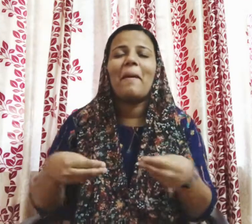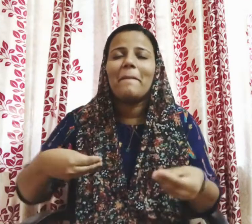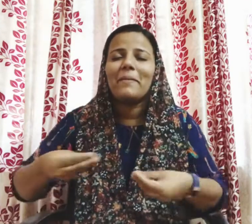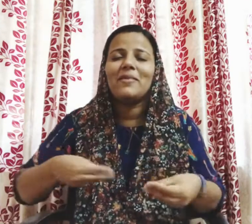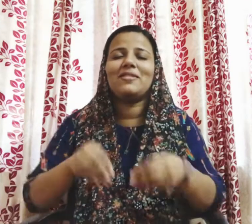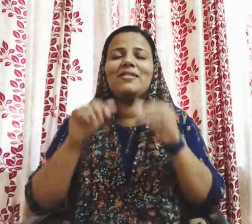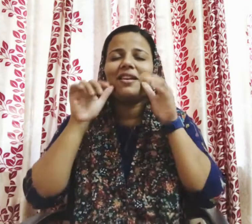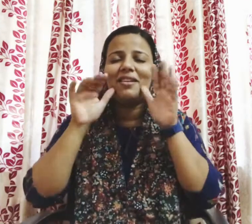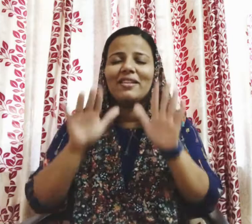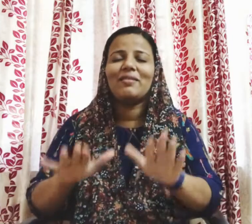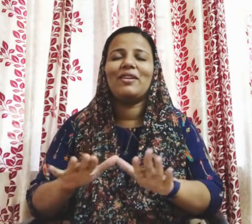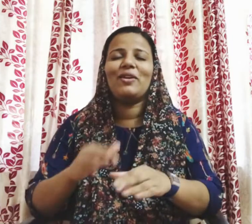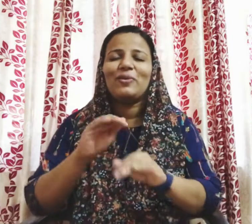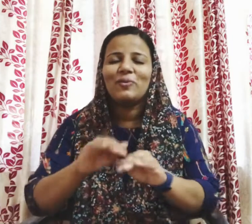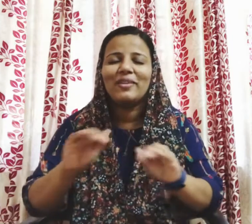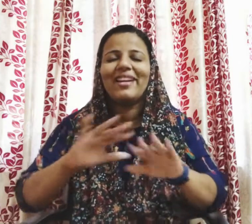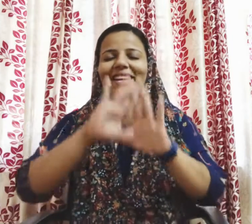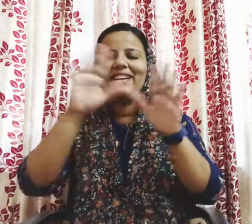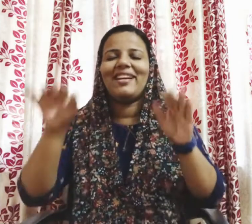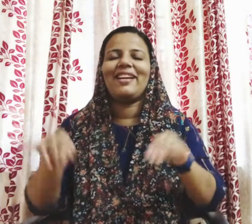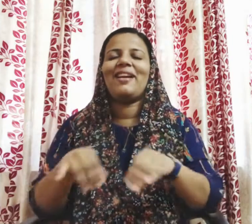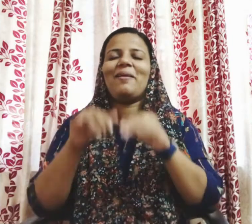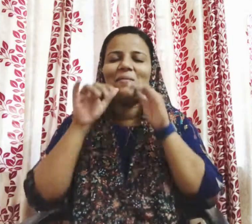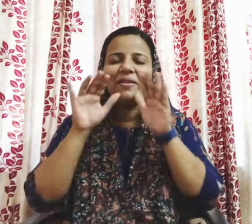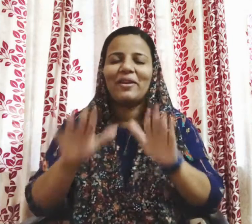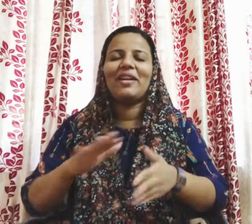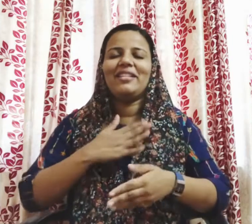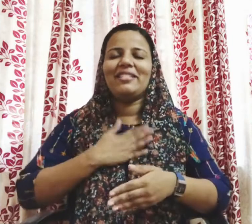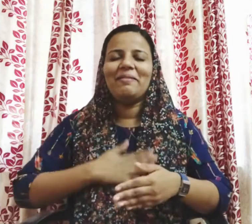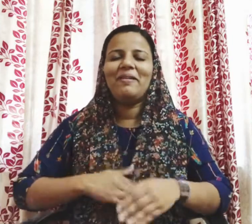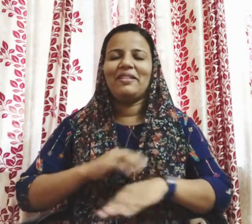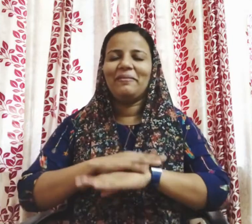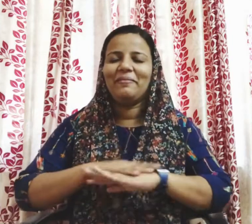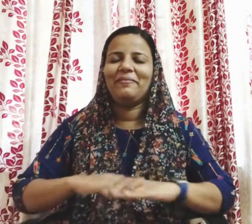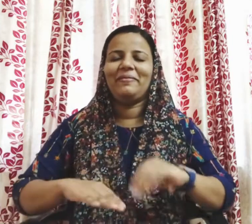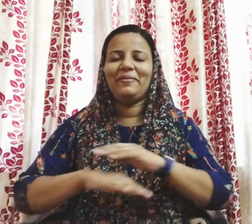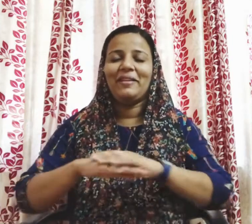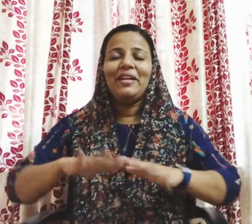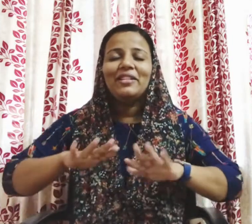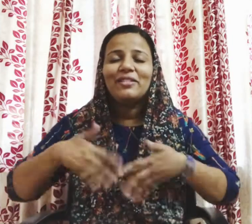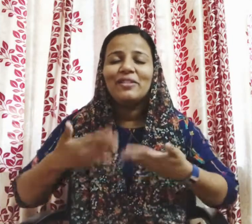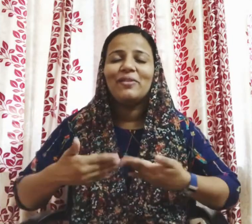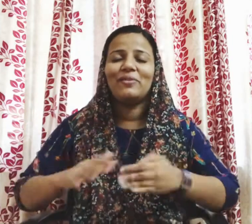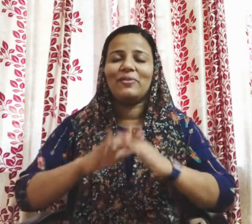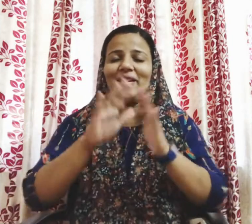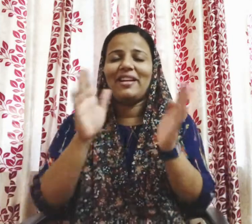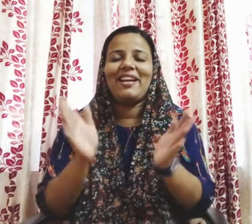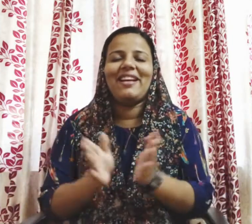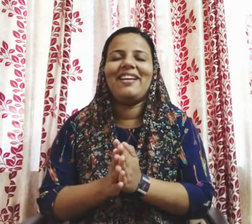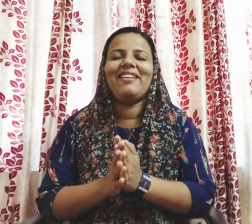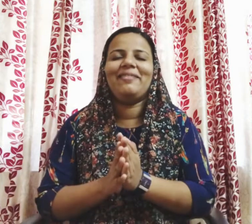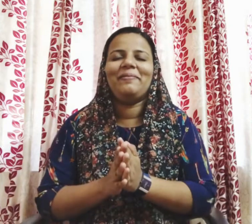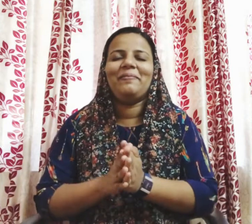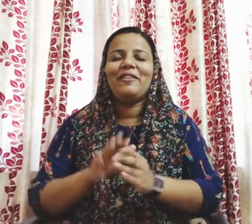അനുഗ്രഹിക്കപ്പെടട്ടെ. ഇവരുടെ ബിസിനസ്സുകൾ അനുഗ്രഹിക്കപ്പെടട്ടെ. ഇവരുടെ കുഞ്ഞുങ്ങൾ അനുഗ്രഹിക്കപ്പെടട്ടെ. സ്വസ്ഥത കൊണ്ടും സമാധാനം കൊണ്ടും സന്തോഷം കൊണ്ടും ഈ